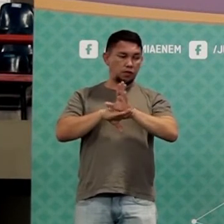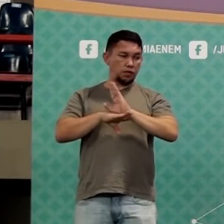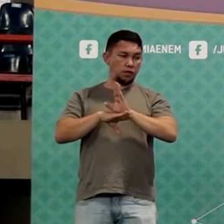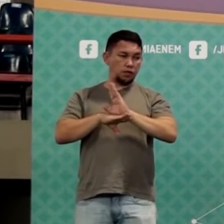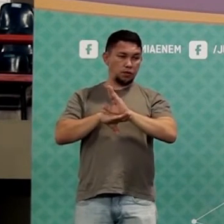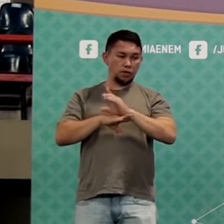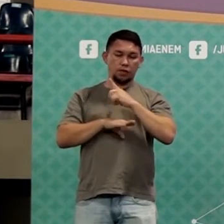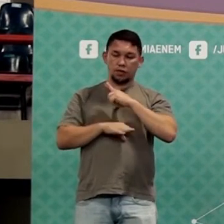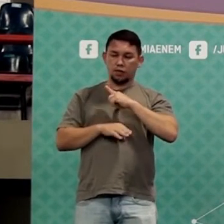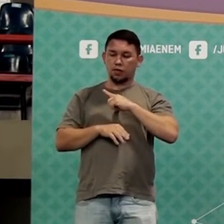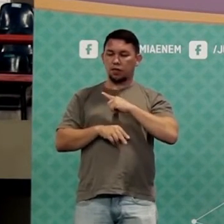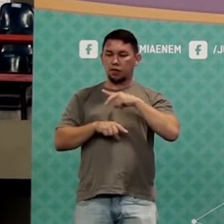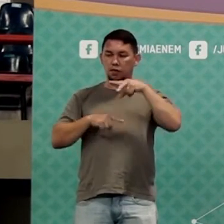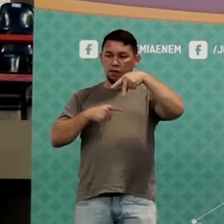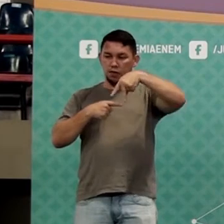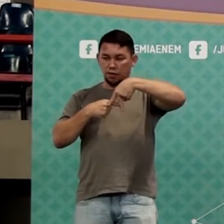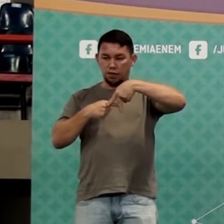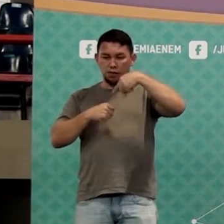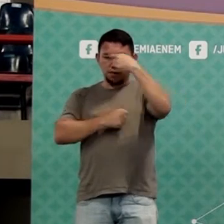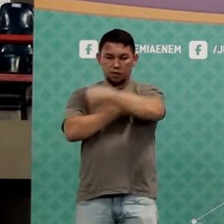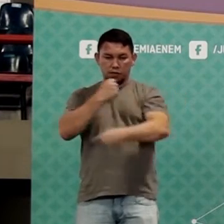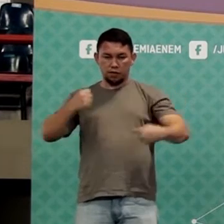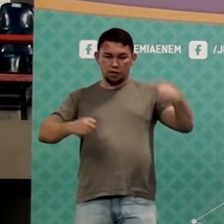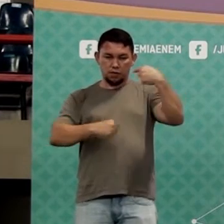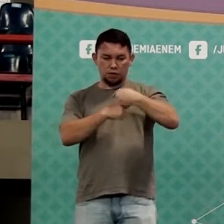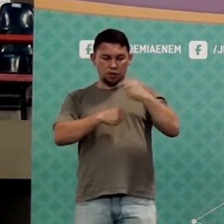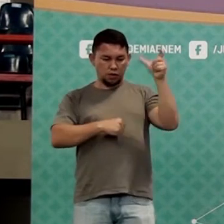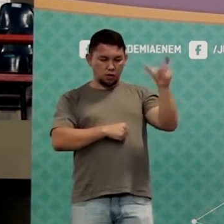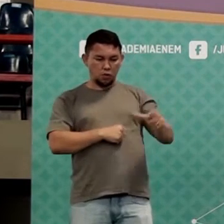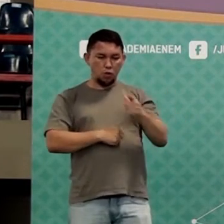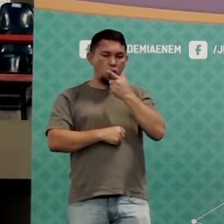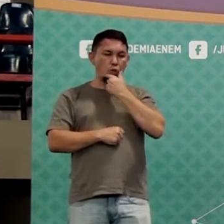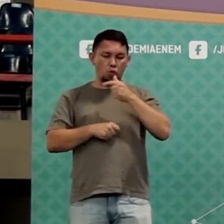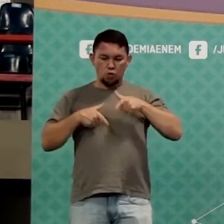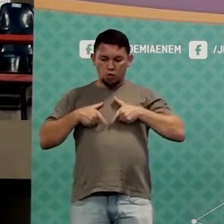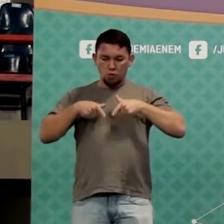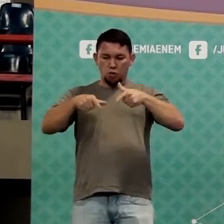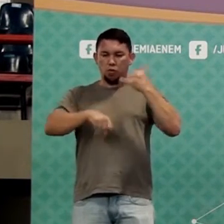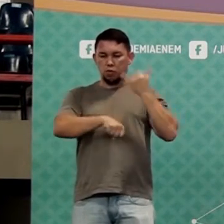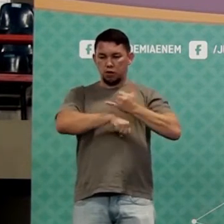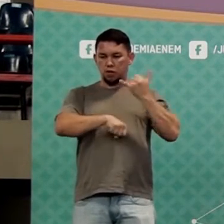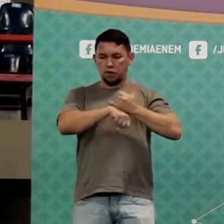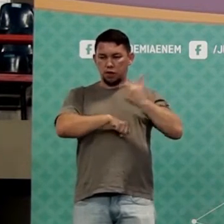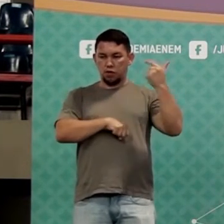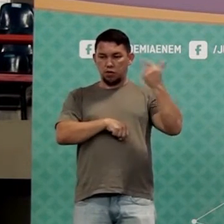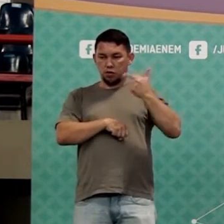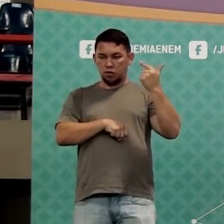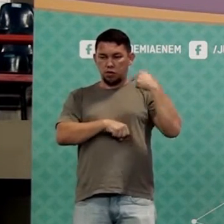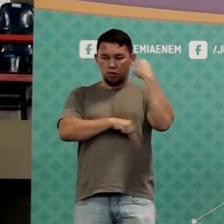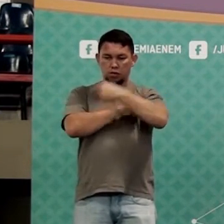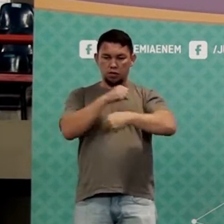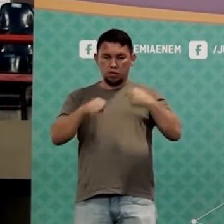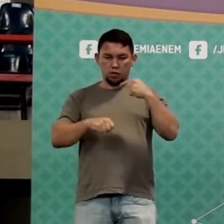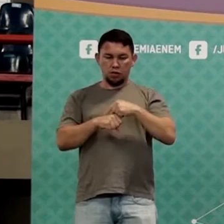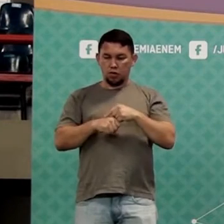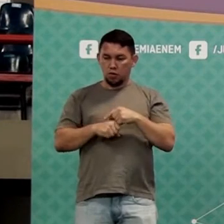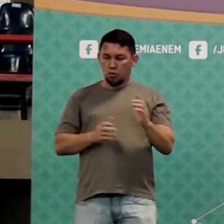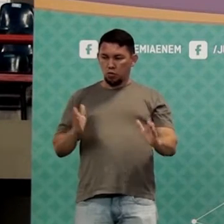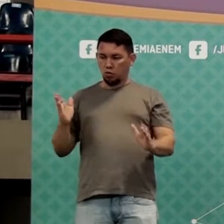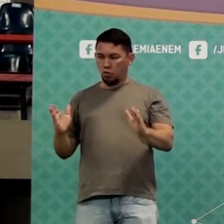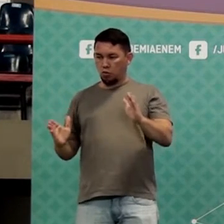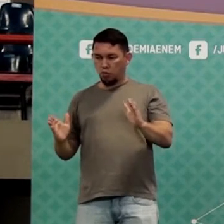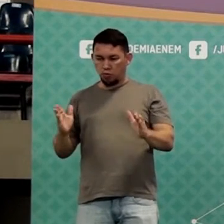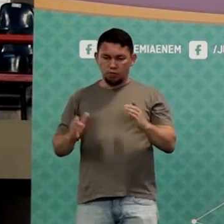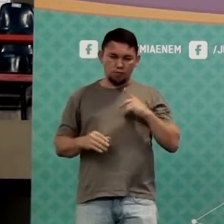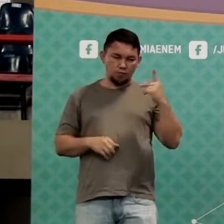filme dos Vingadores, Menino Homem de Ferro, nos Vingadores 2. O diabo do robô que ele fez,